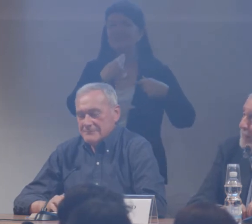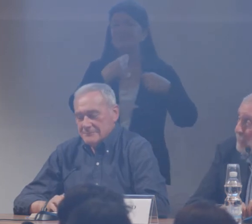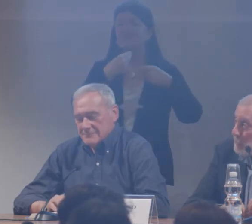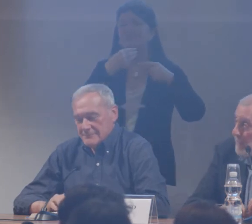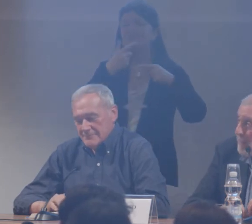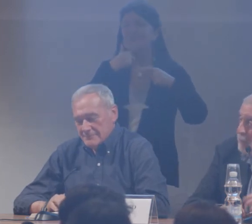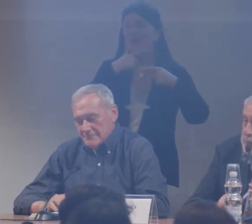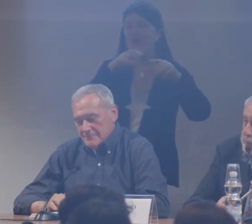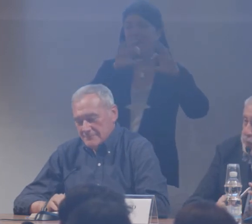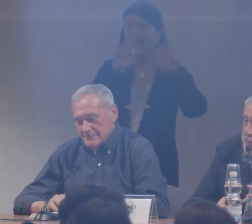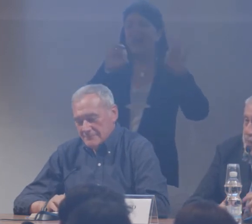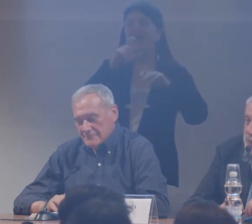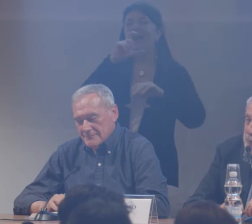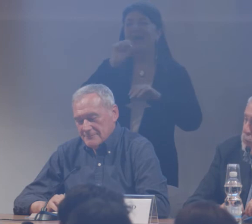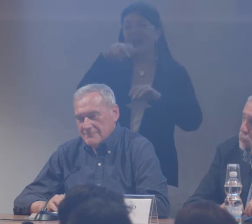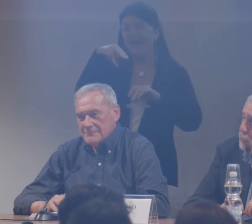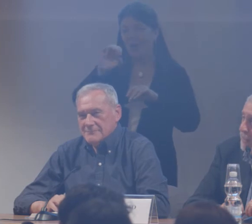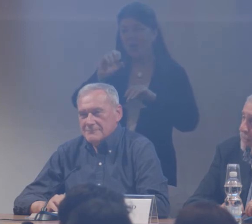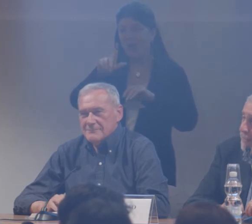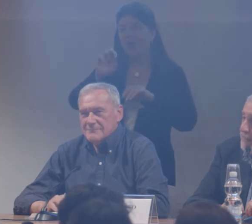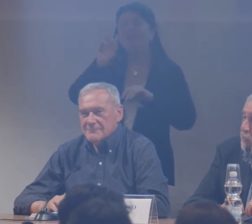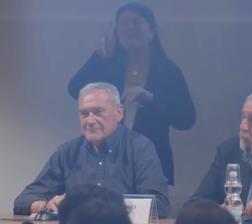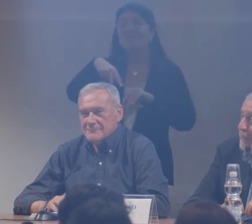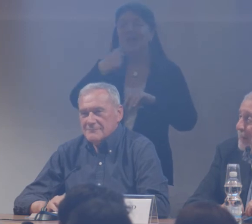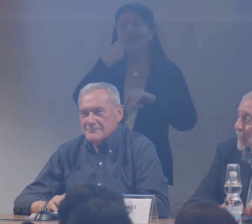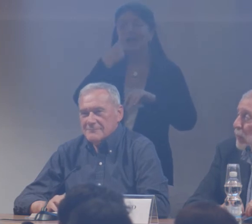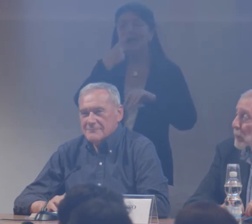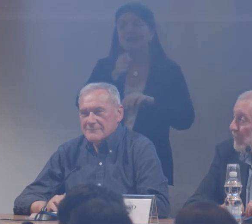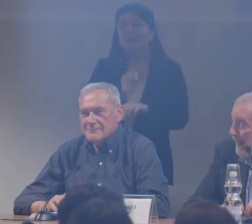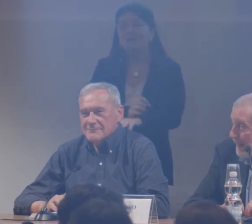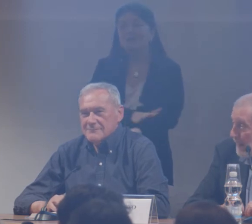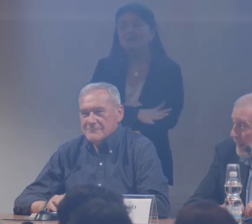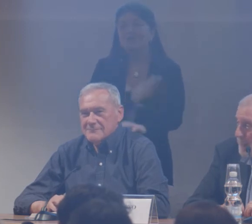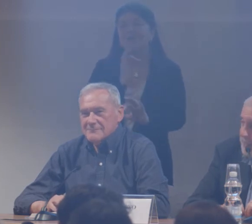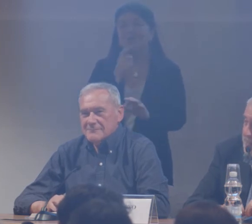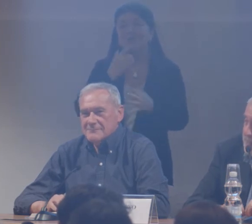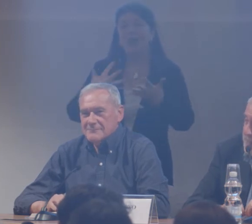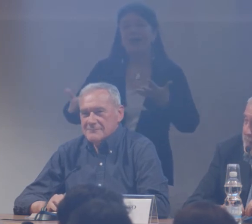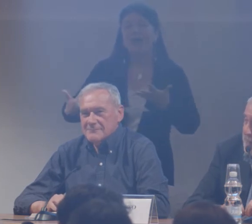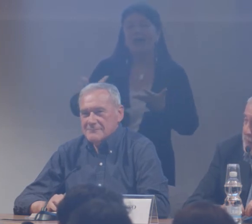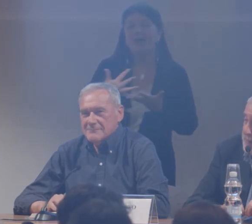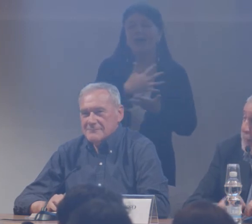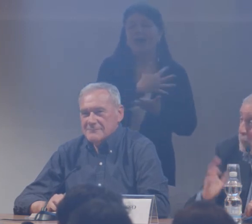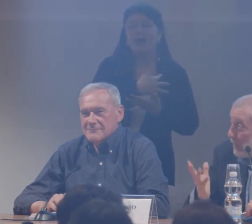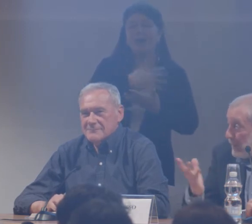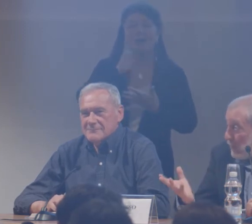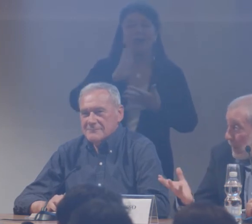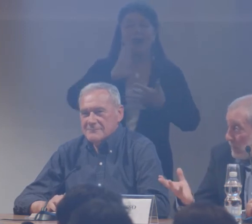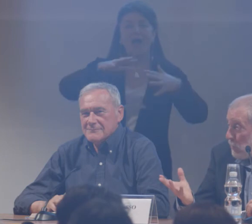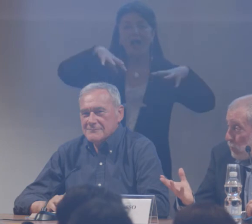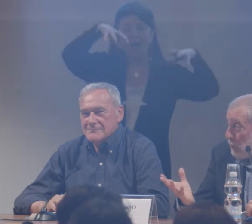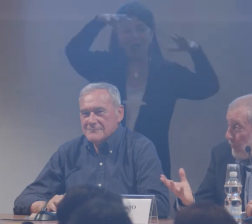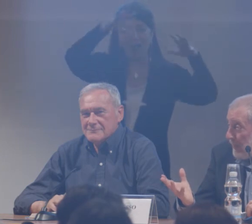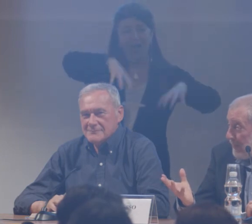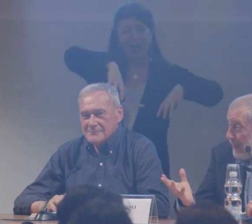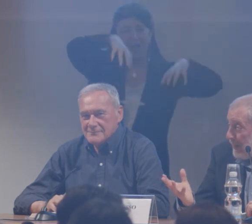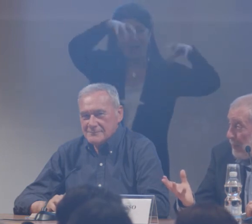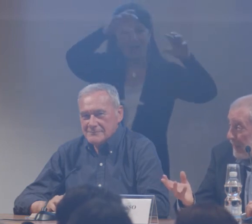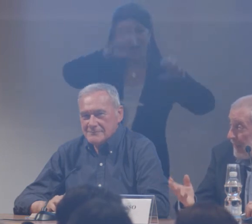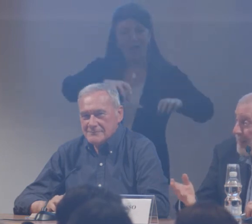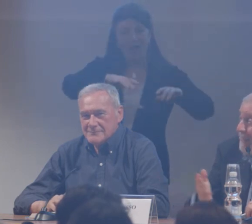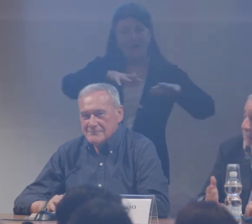una delle scene che più mi ha commosso è la raccolta dell'acqua piovana, nelle poche occasioni in cui